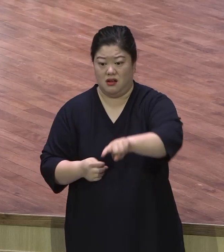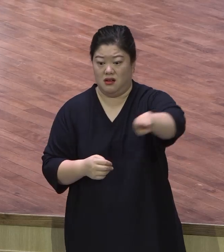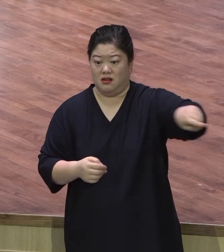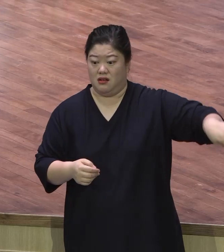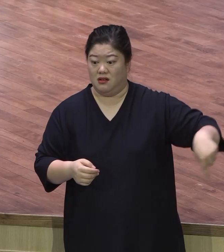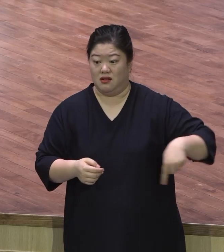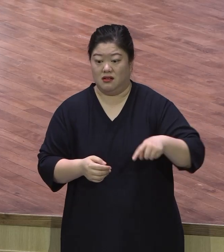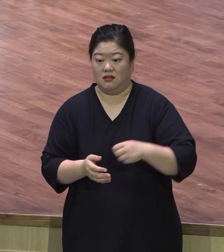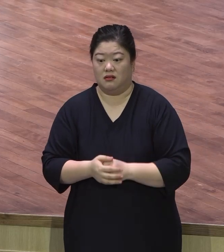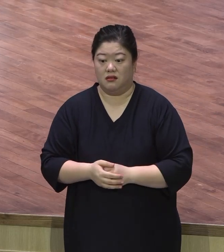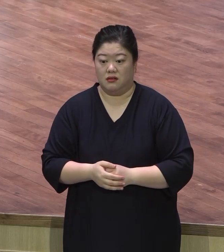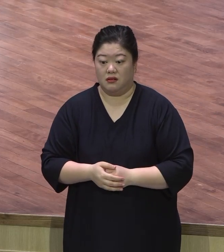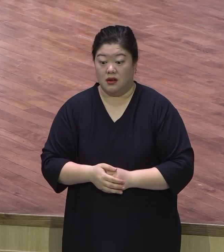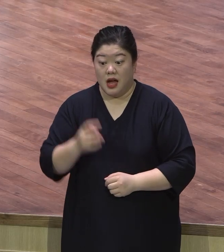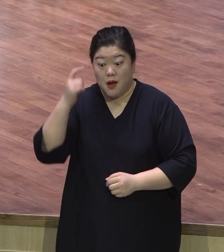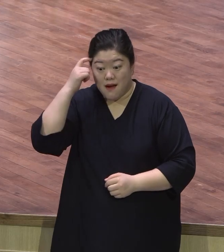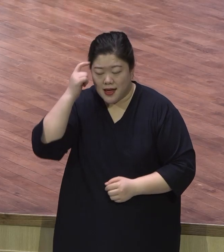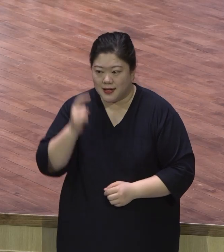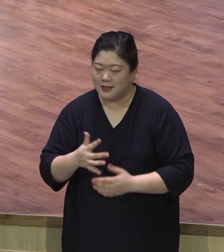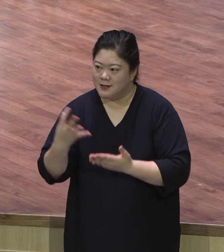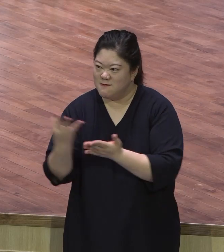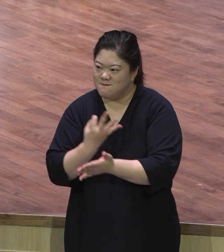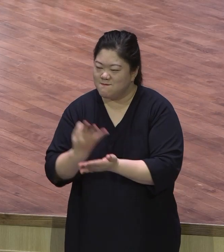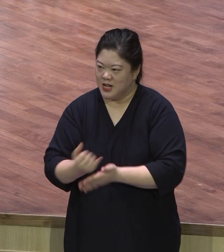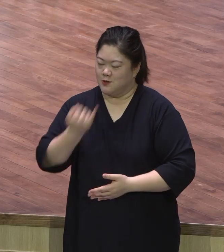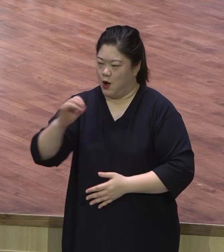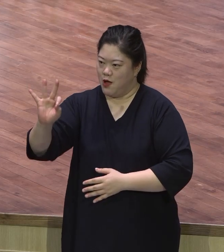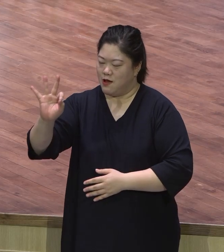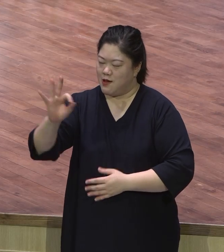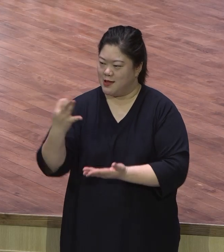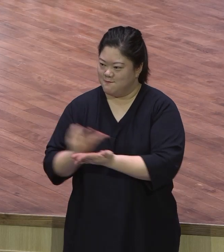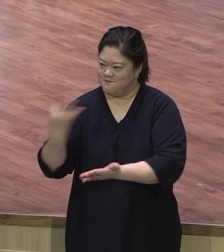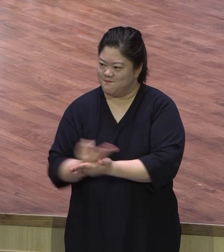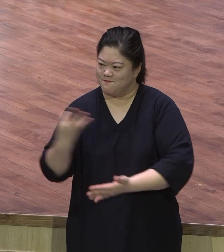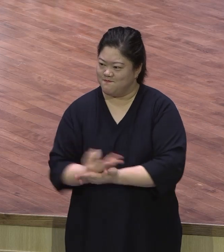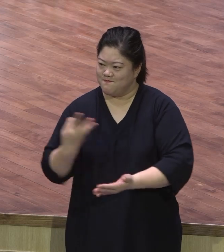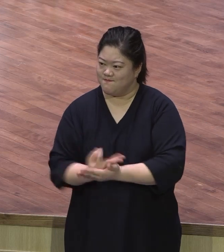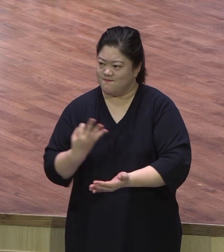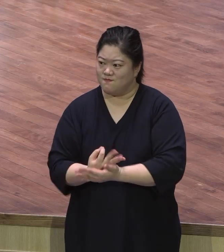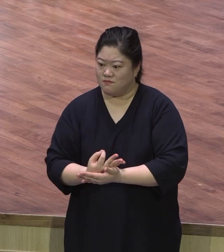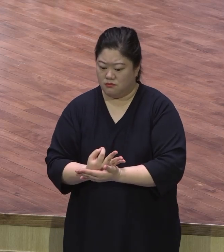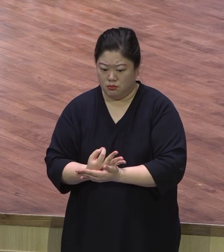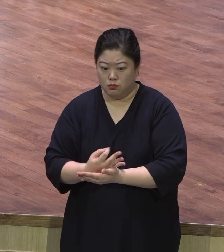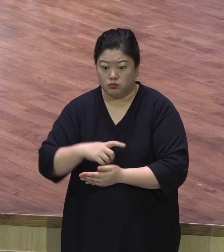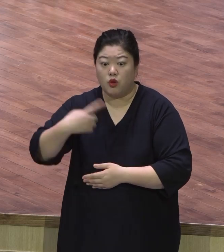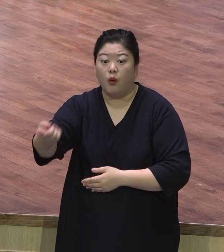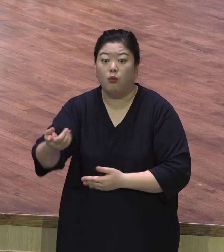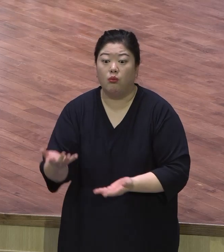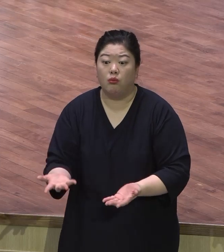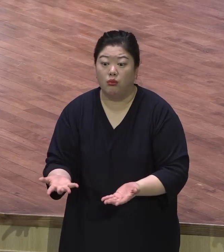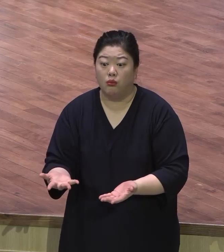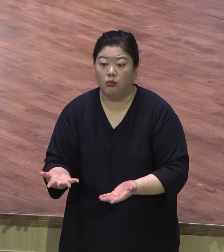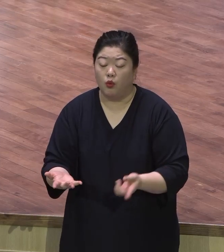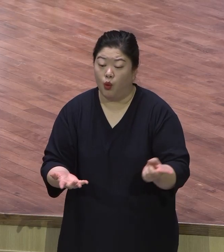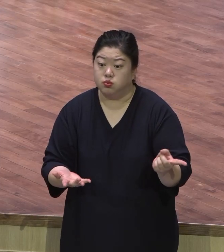모릅니다. 죽으라고 오직 돈입니다. 가난한 주제에 돈도 없는 주제에 돈입니다. 돈만